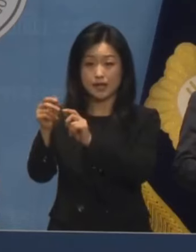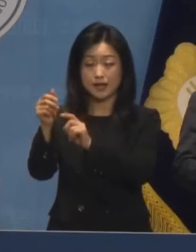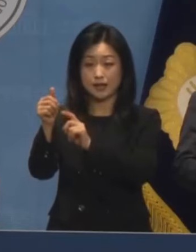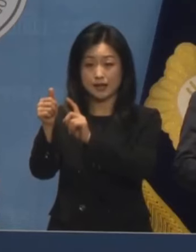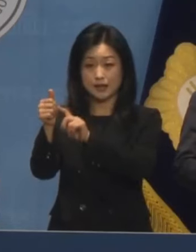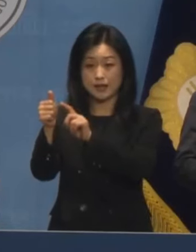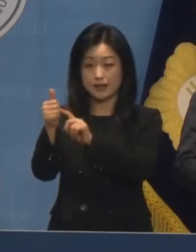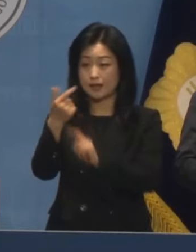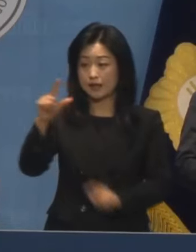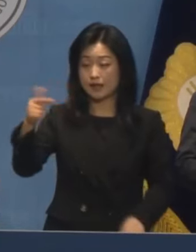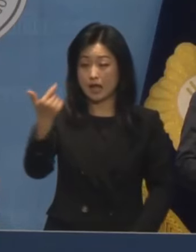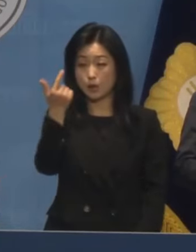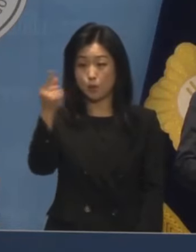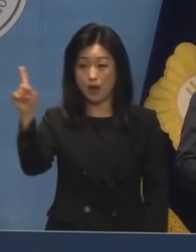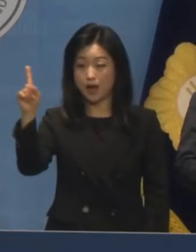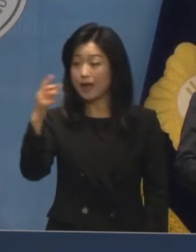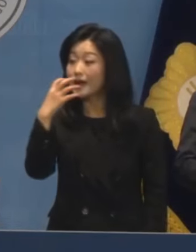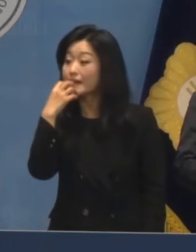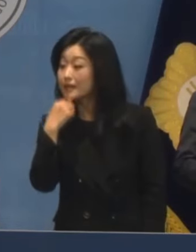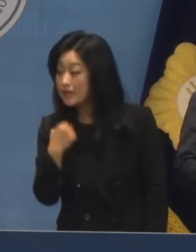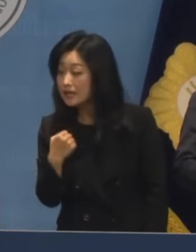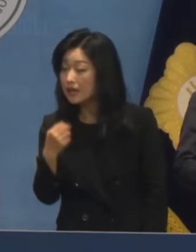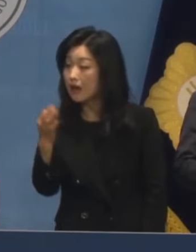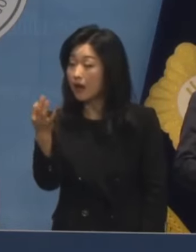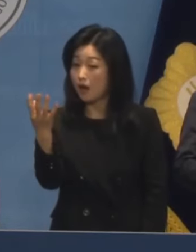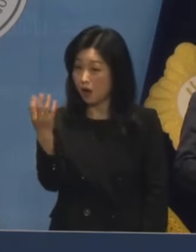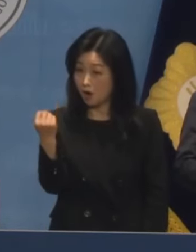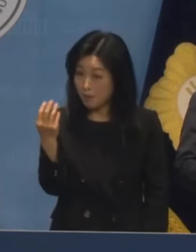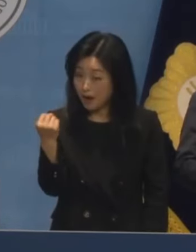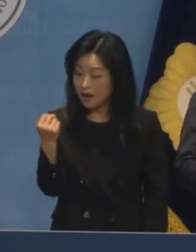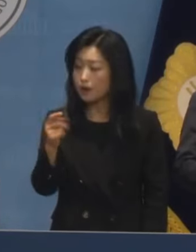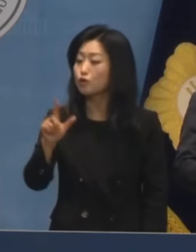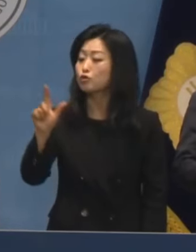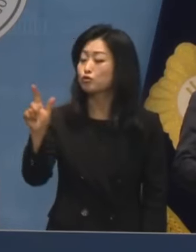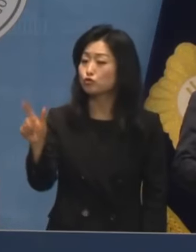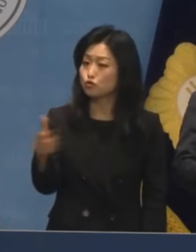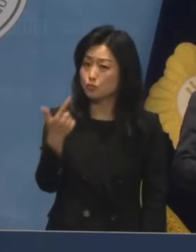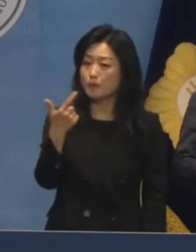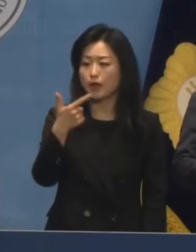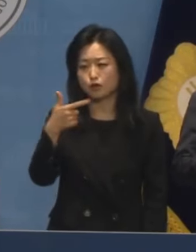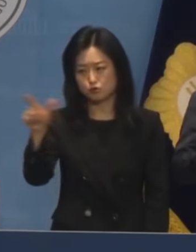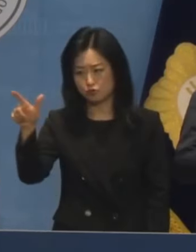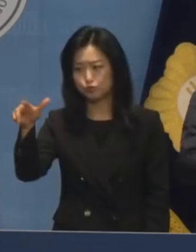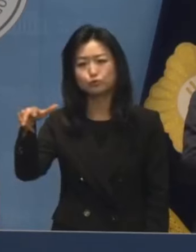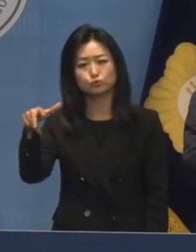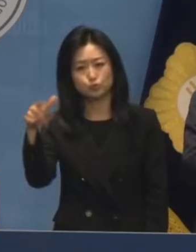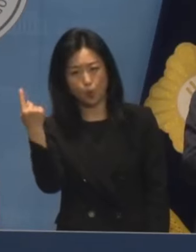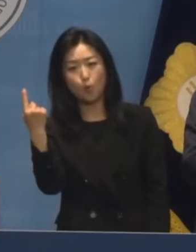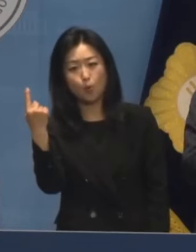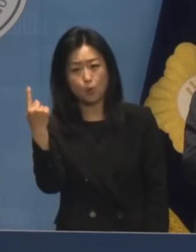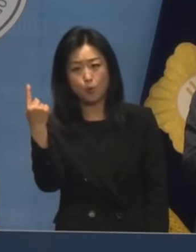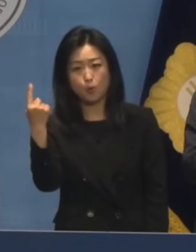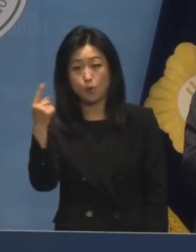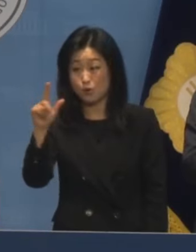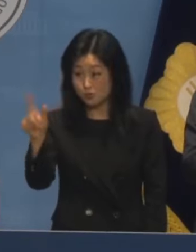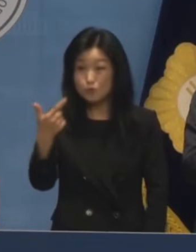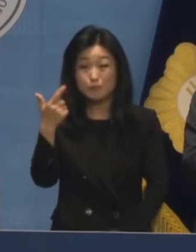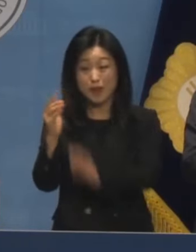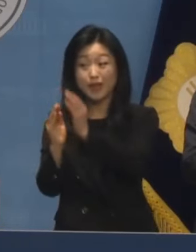올해 이익이 어 600 조가 좀 넘는 정도로